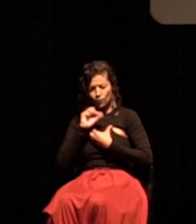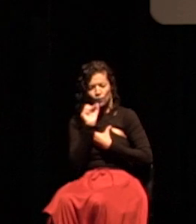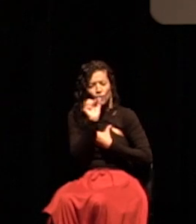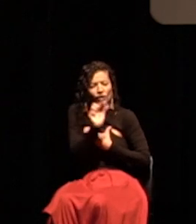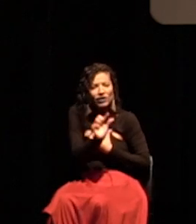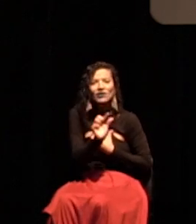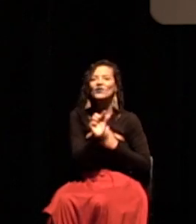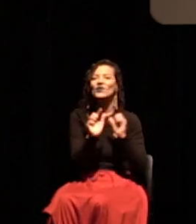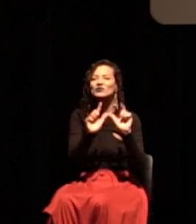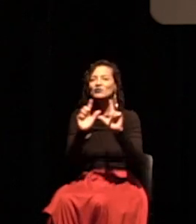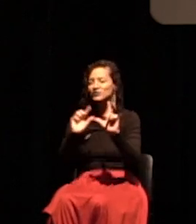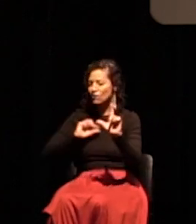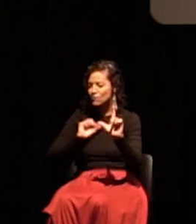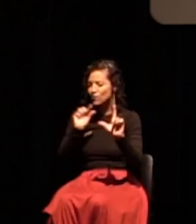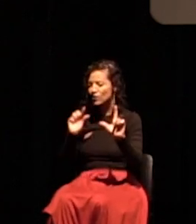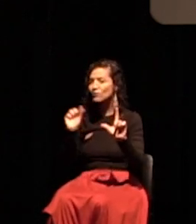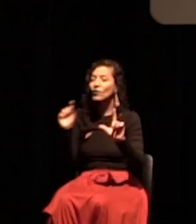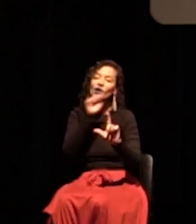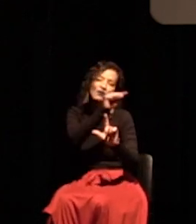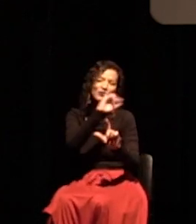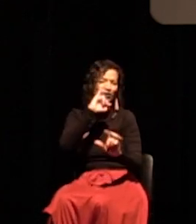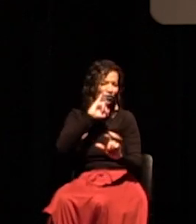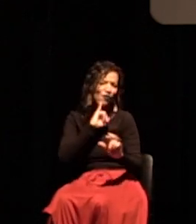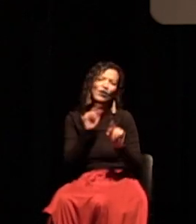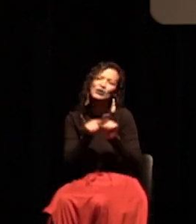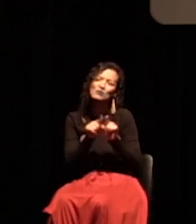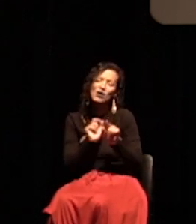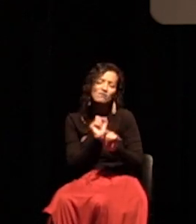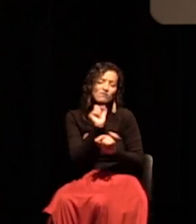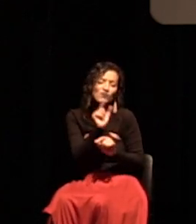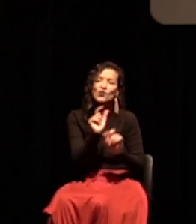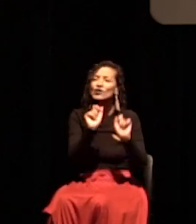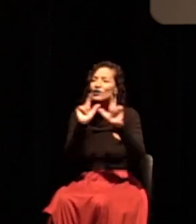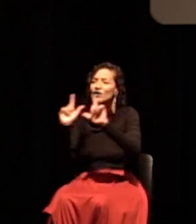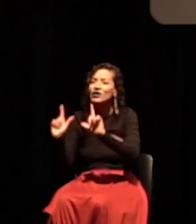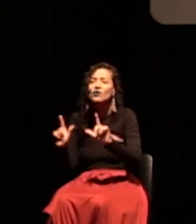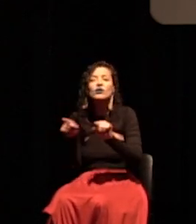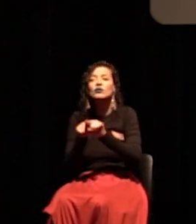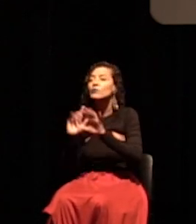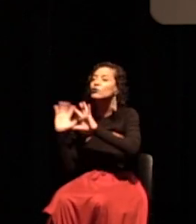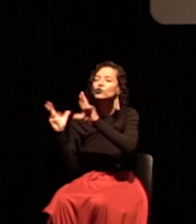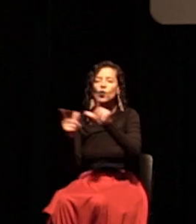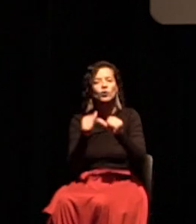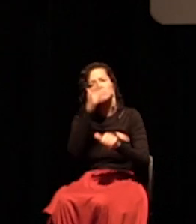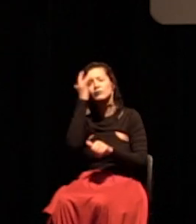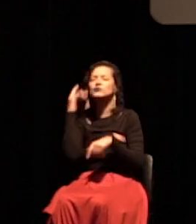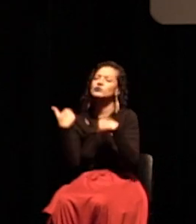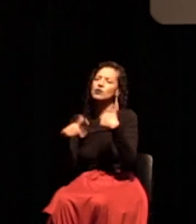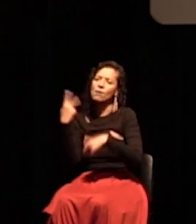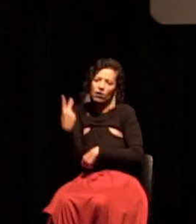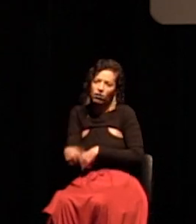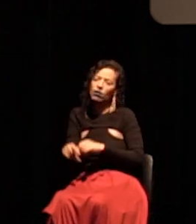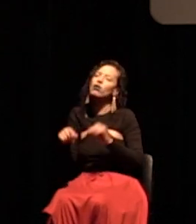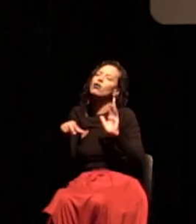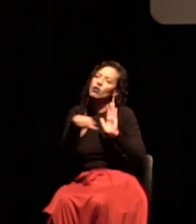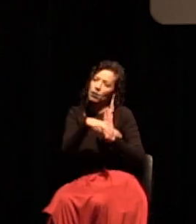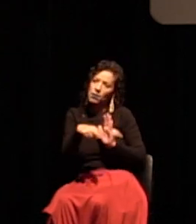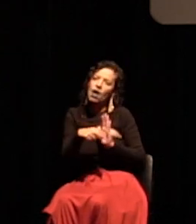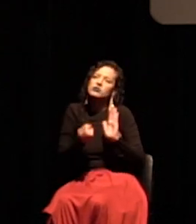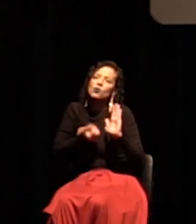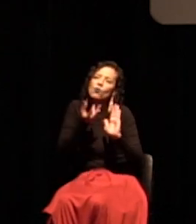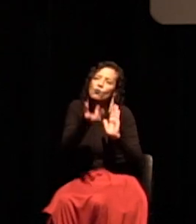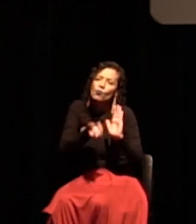de você em todos nós, e esse bocadinho germina também em todas as pessoas que no IMS trabalharam para construir este